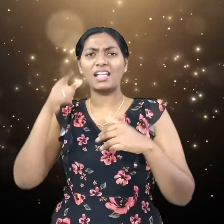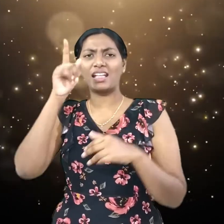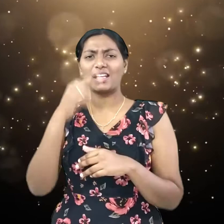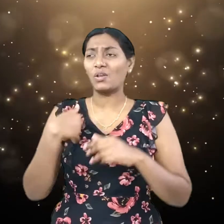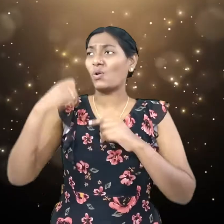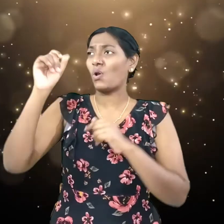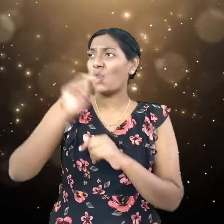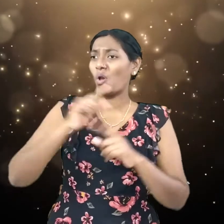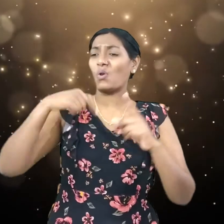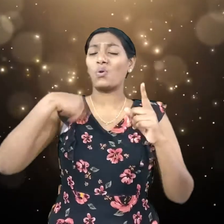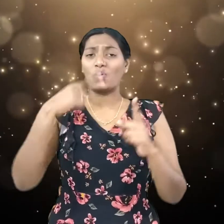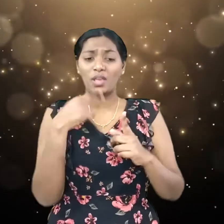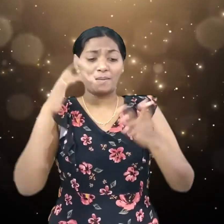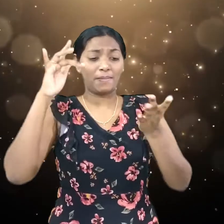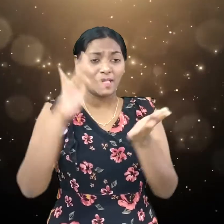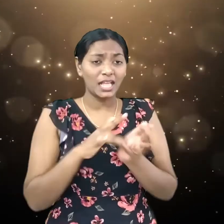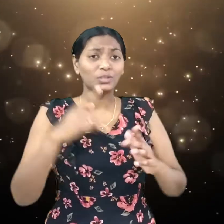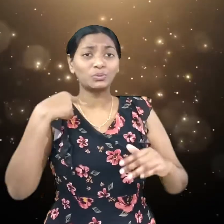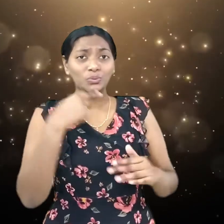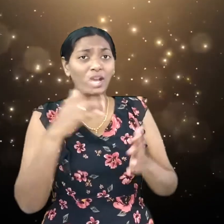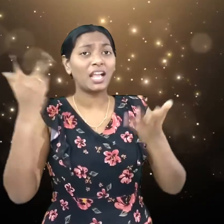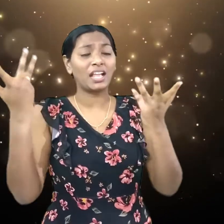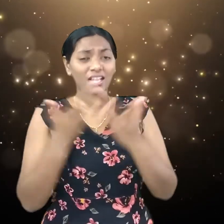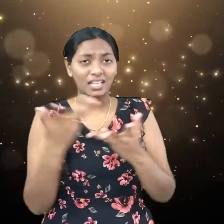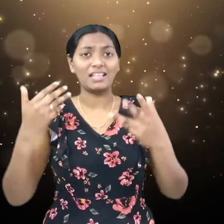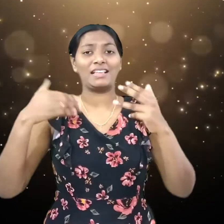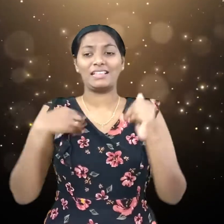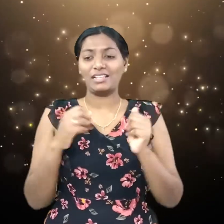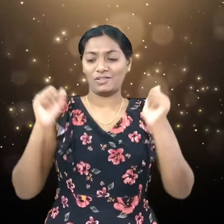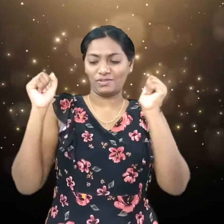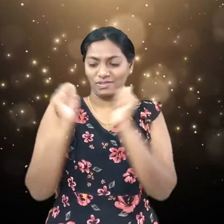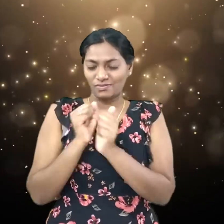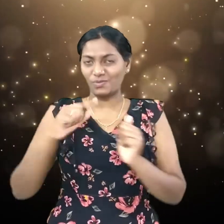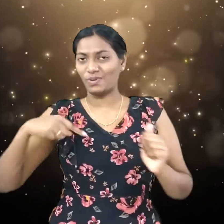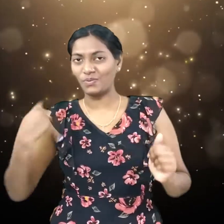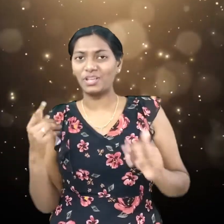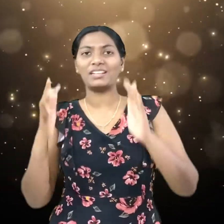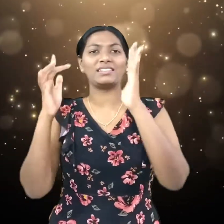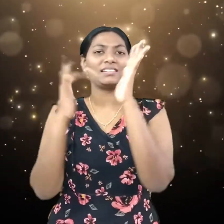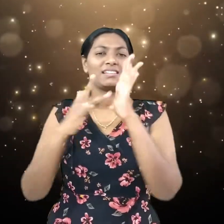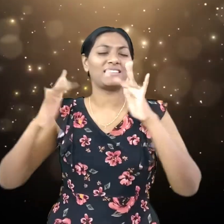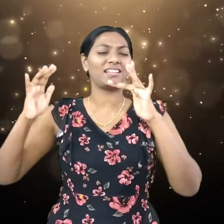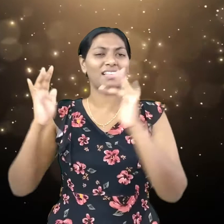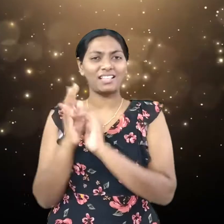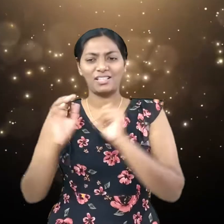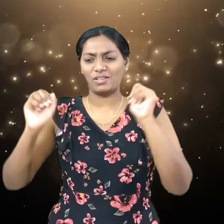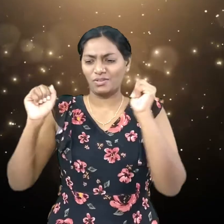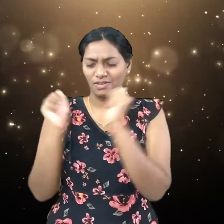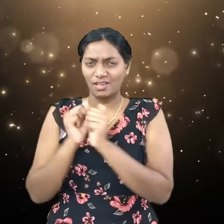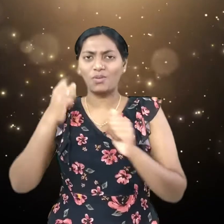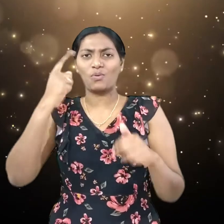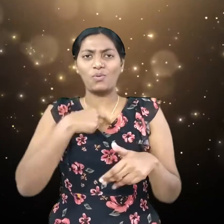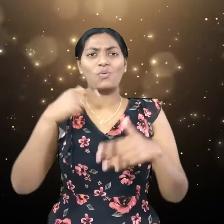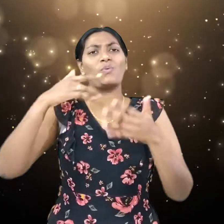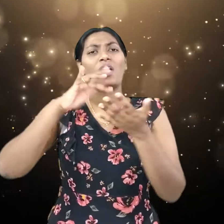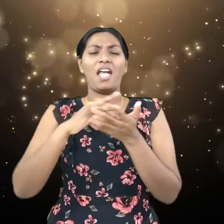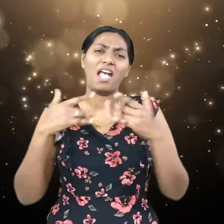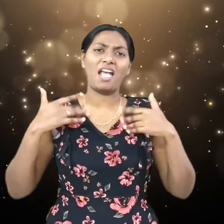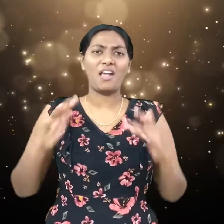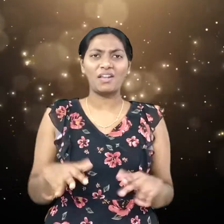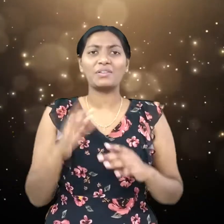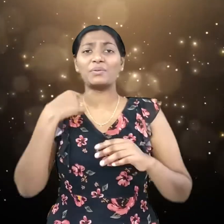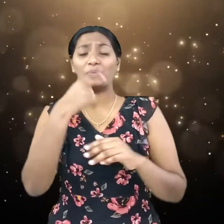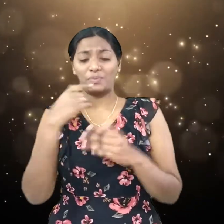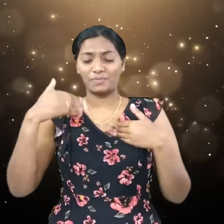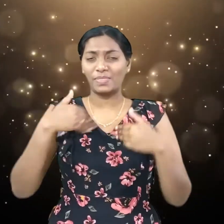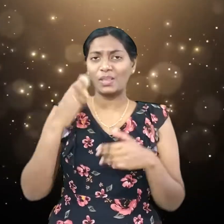वो कहता, वहाँ हूँ जहाँ कहता, मेरे पास जो वो कहता, मैं कौन हूँ मैं जानता। मैं